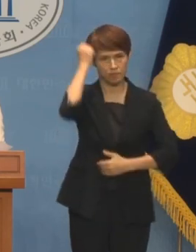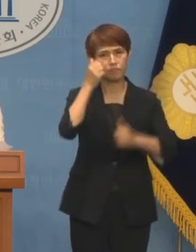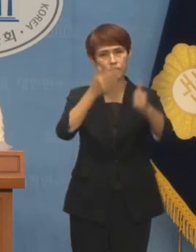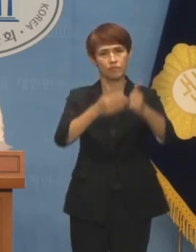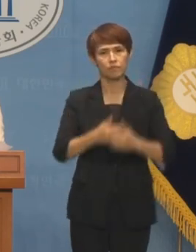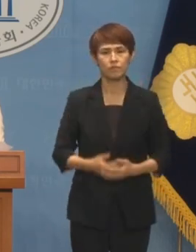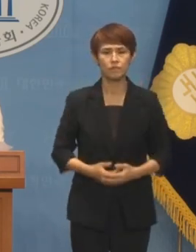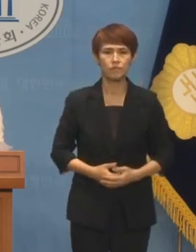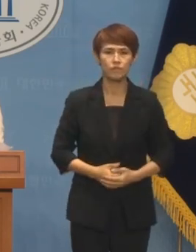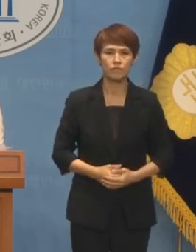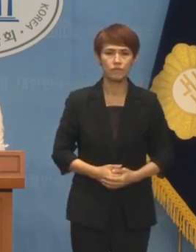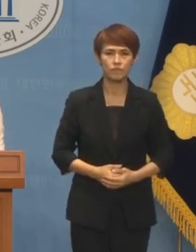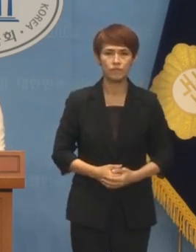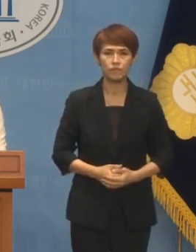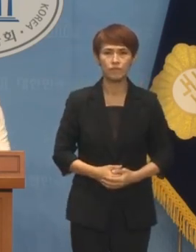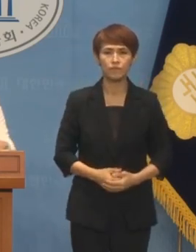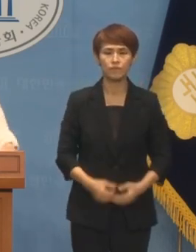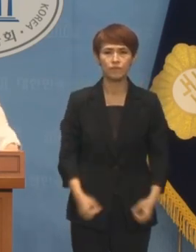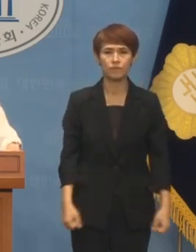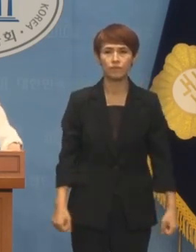명심하십시오.